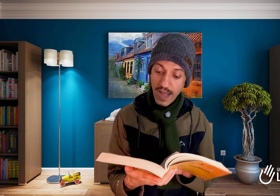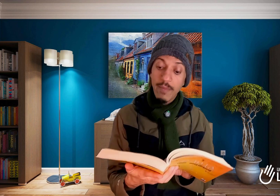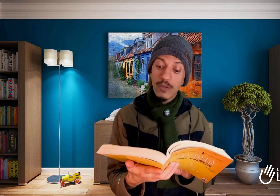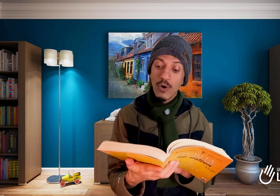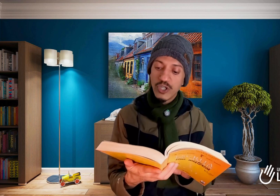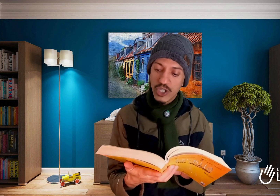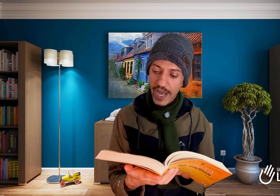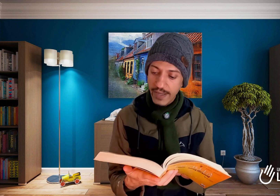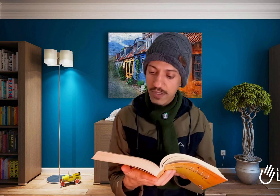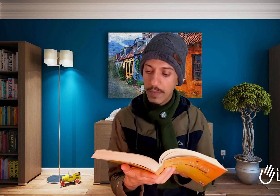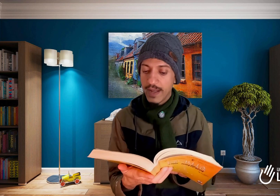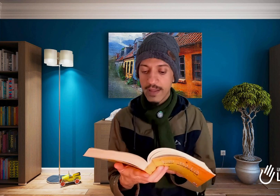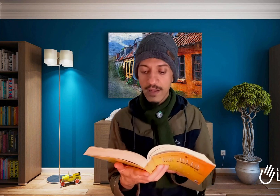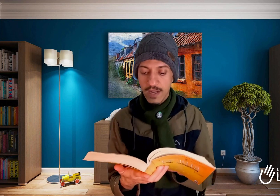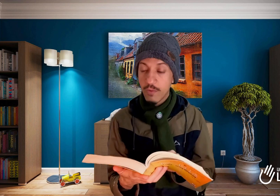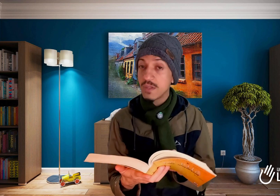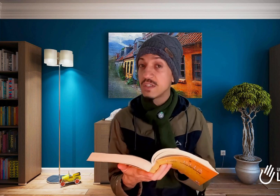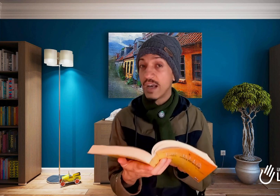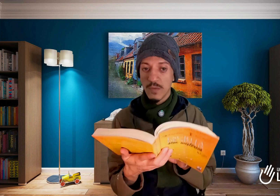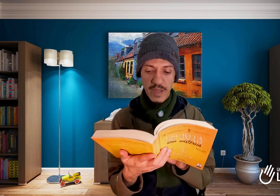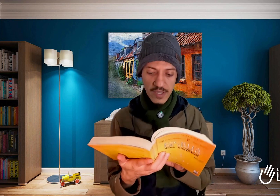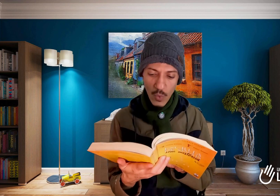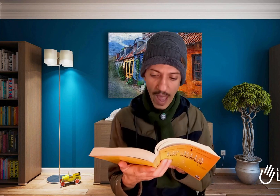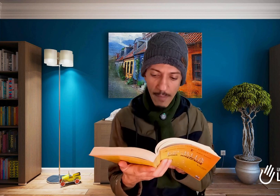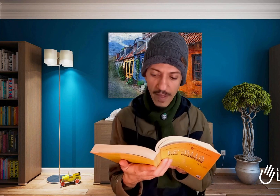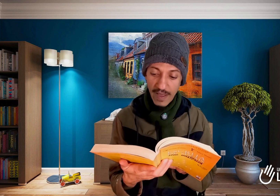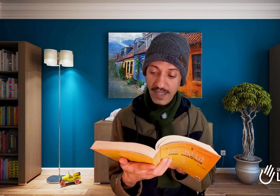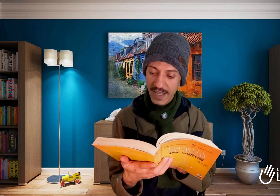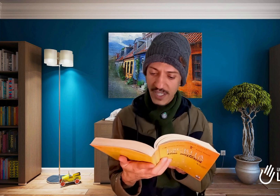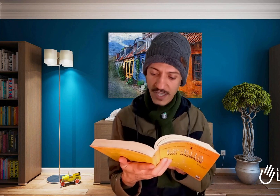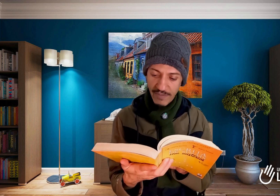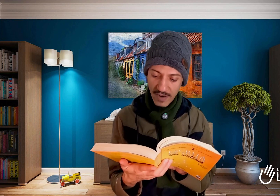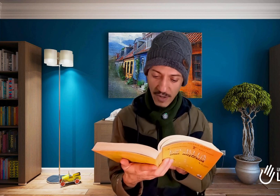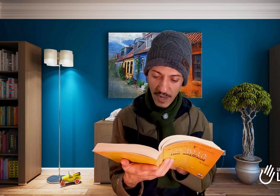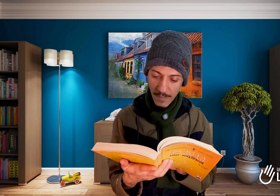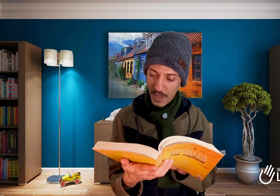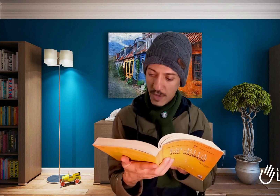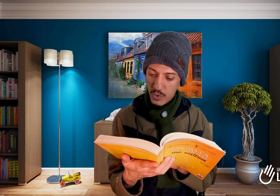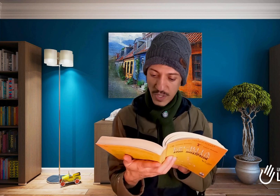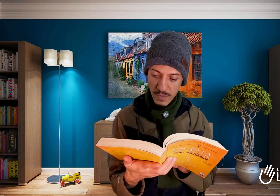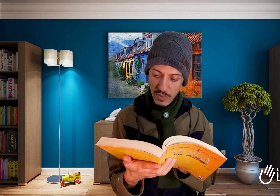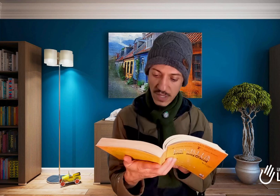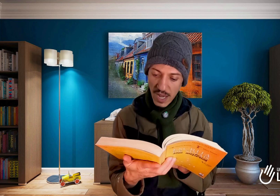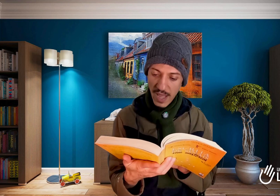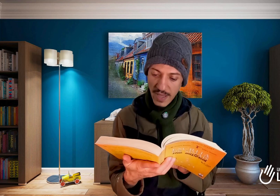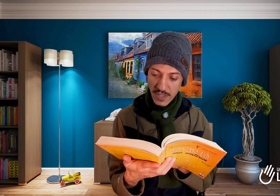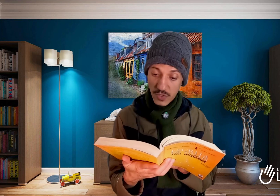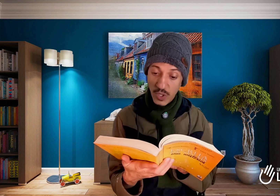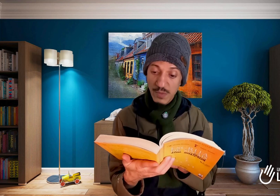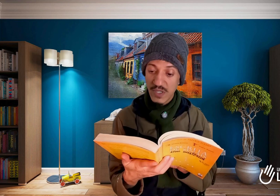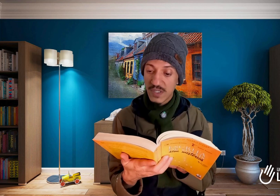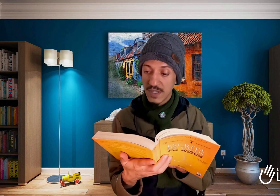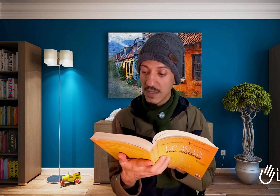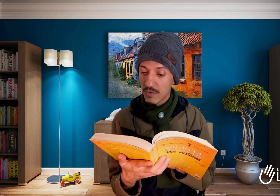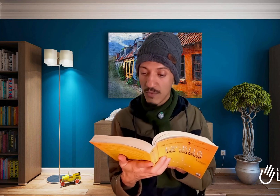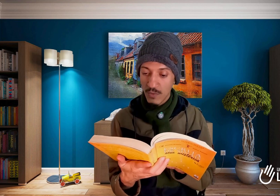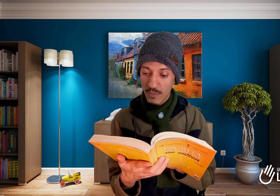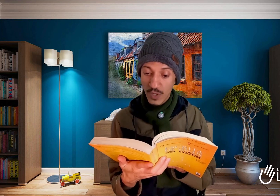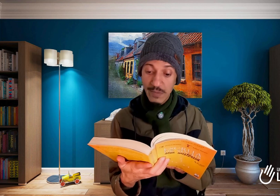animador de gestos aplicados à língua de sinais no ambiente web. Isso aqui a gente está falando, olha, 2003, 2005,